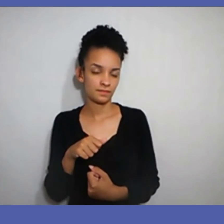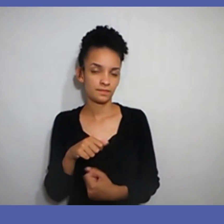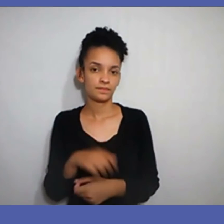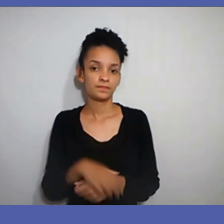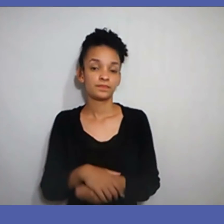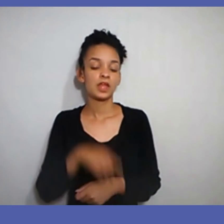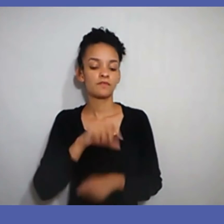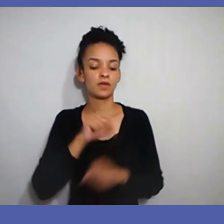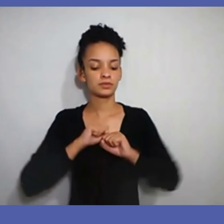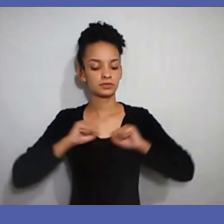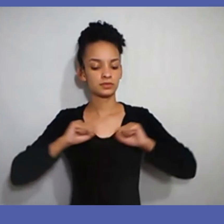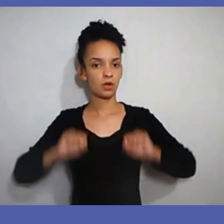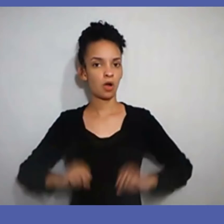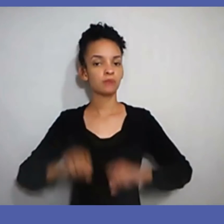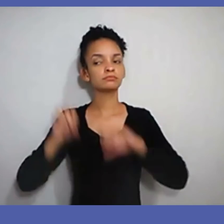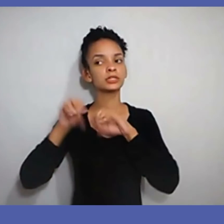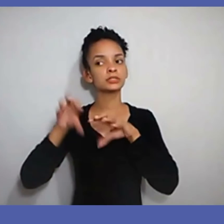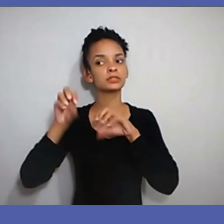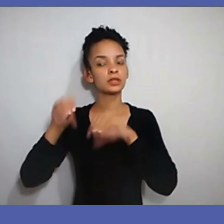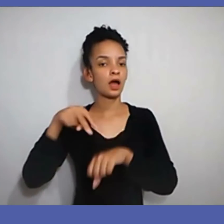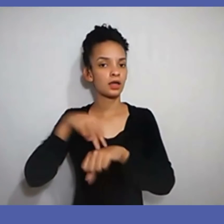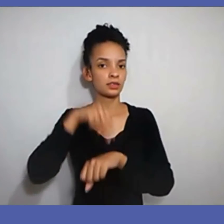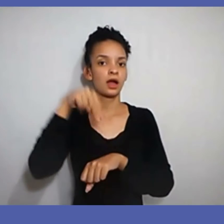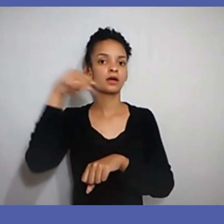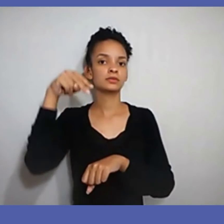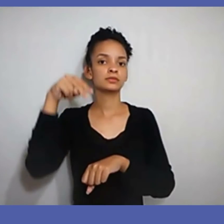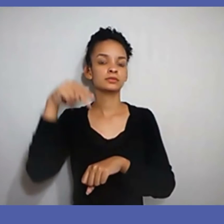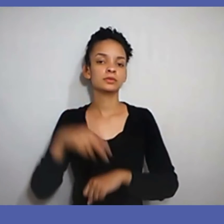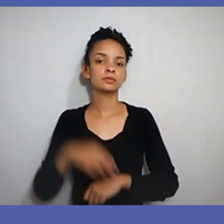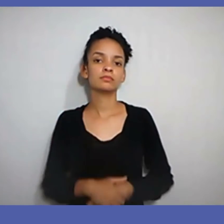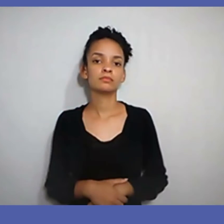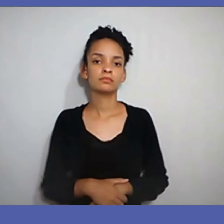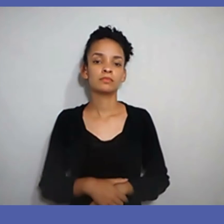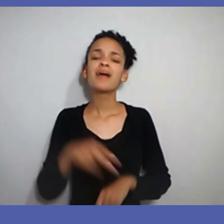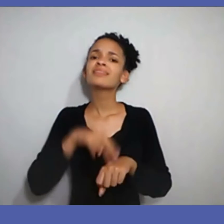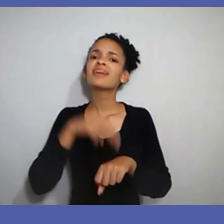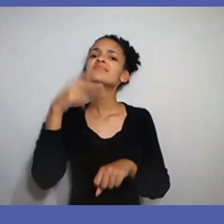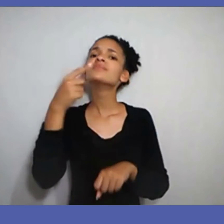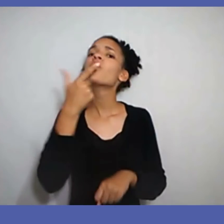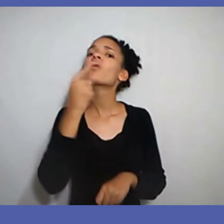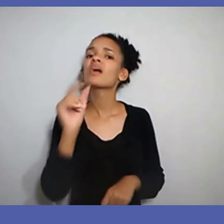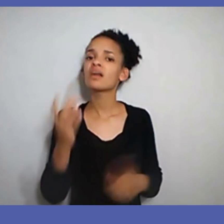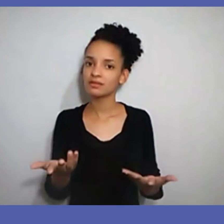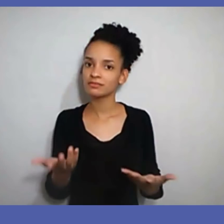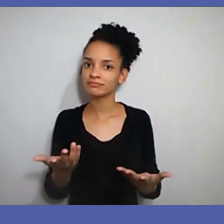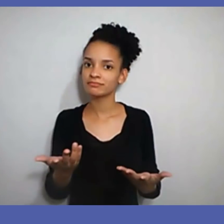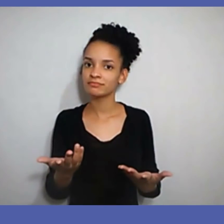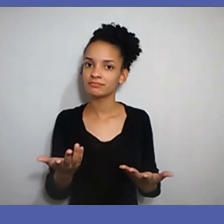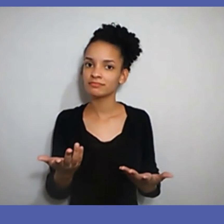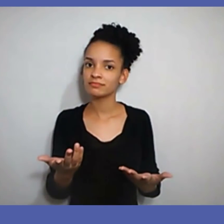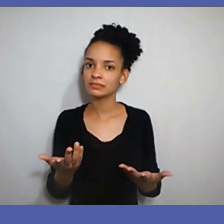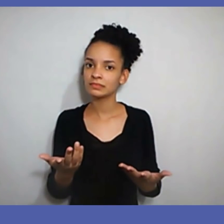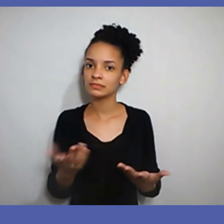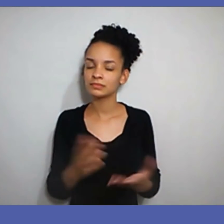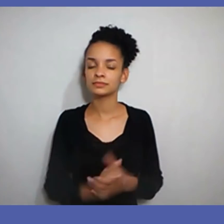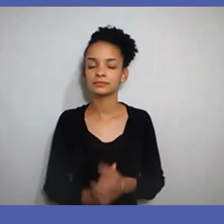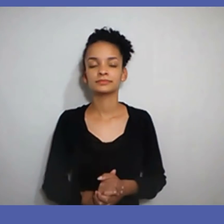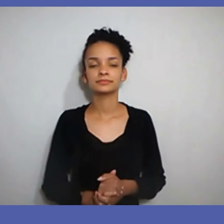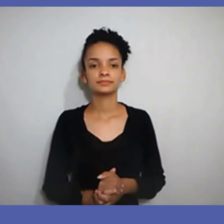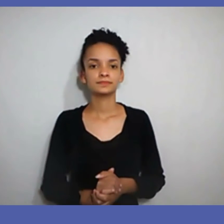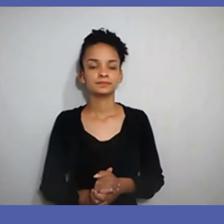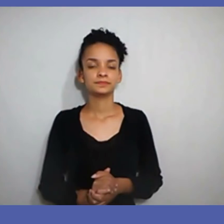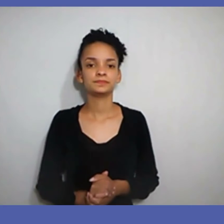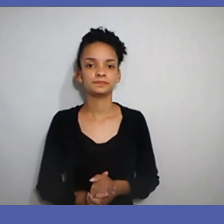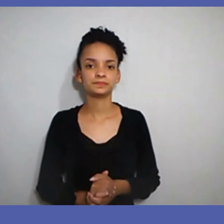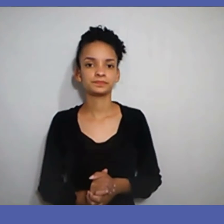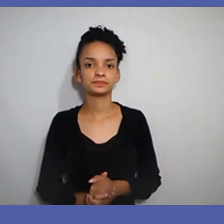nações como adorar a Deus. E que nações são estas? Nós vamos falar no capítulo, né, no final do capítulo